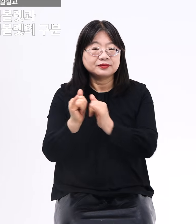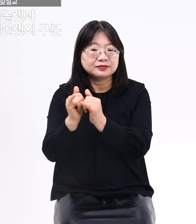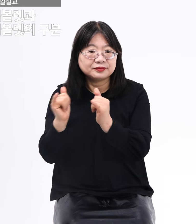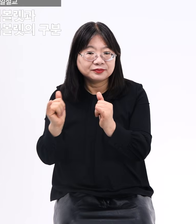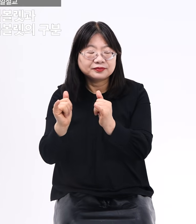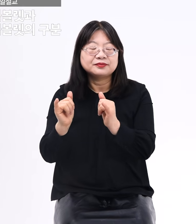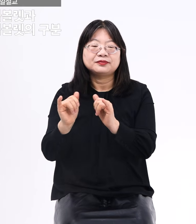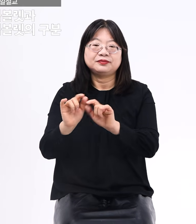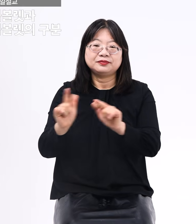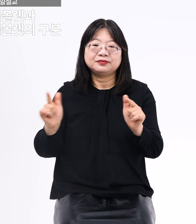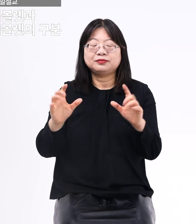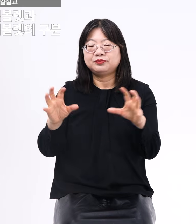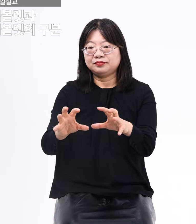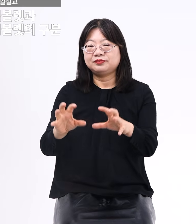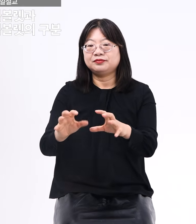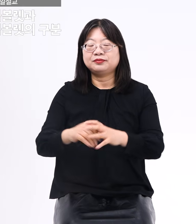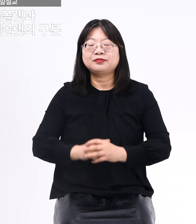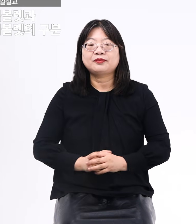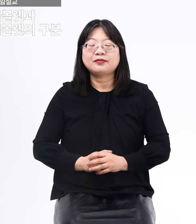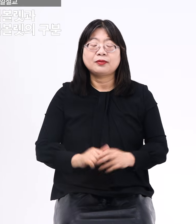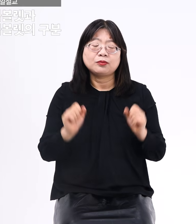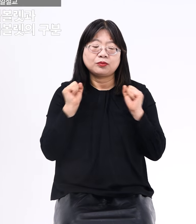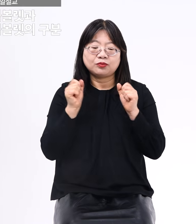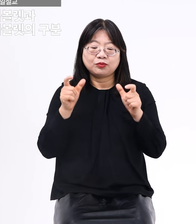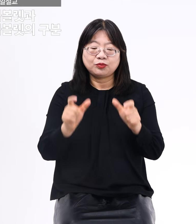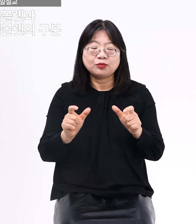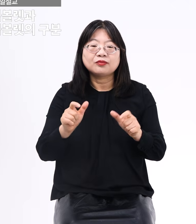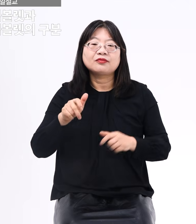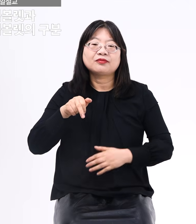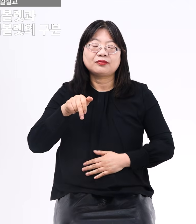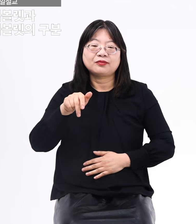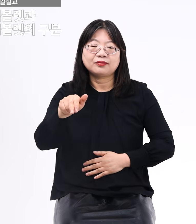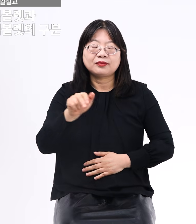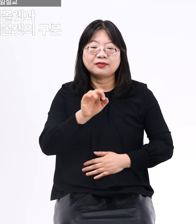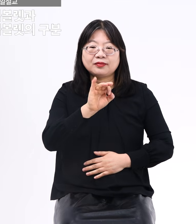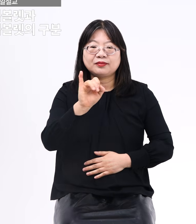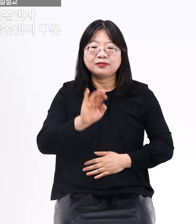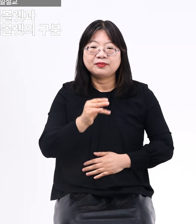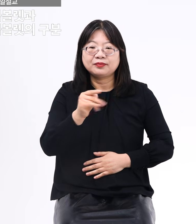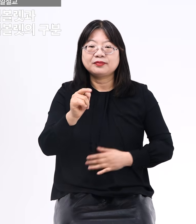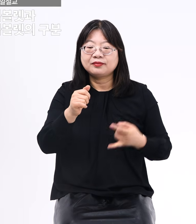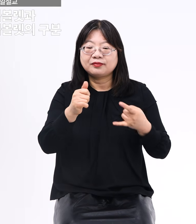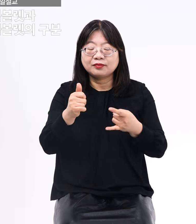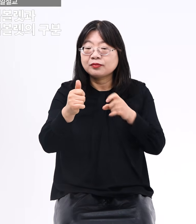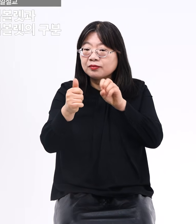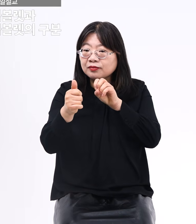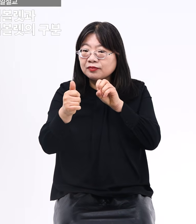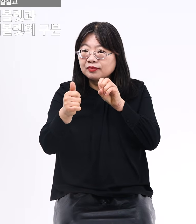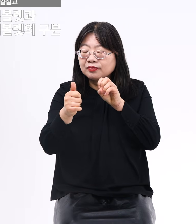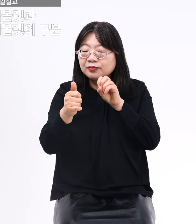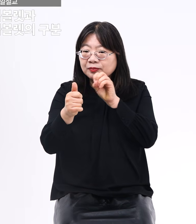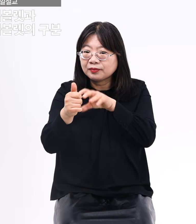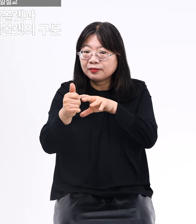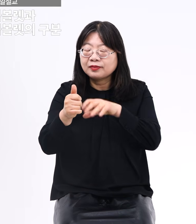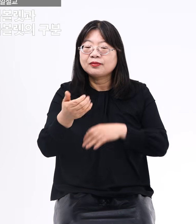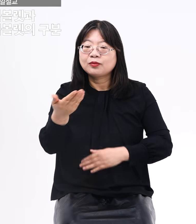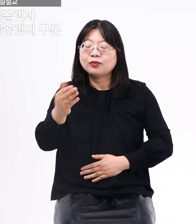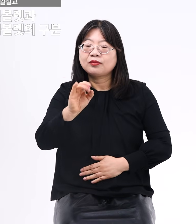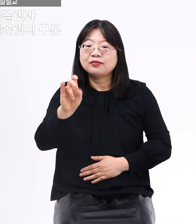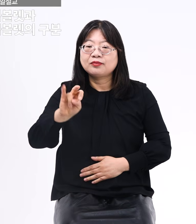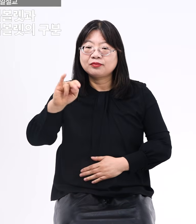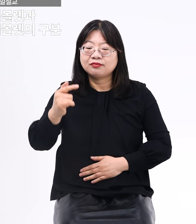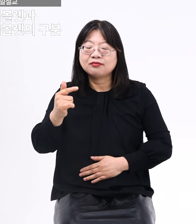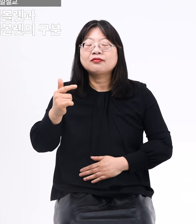에브라임 사람들이 모여 북쪽으로 가서 입다에게 이르되 네가 암몬 자손과